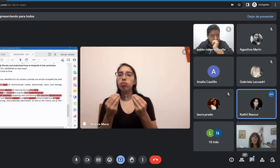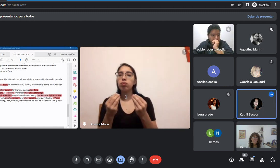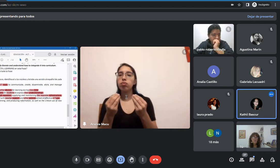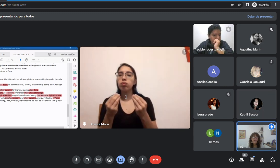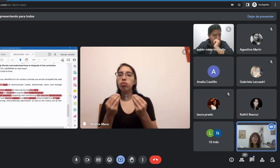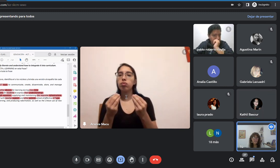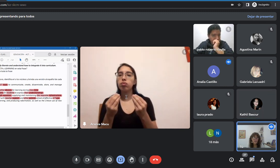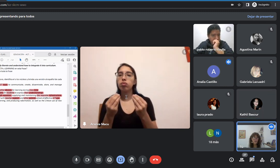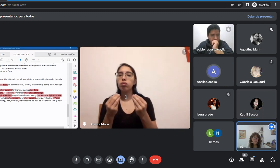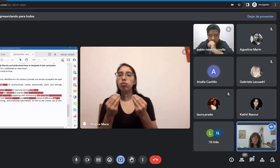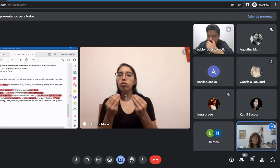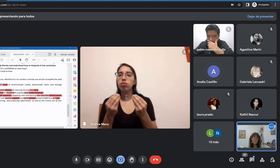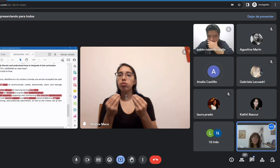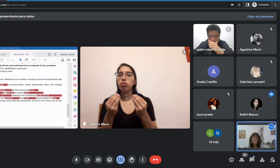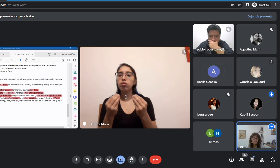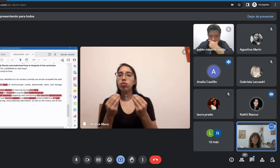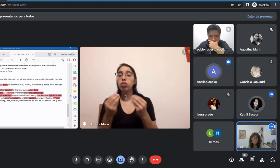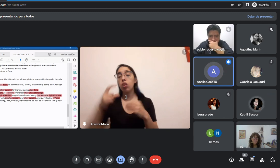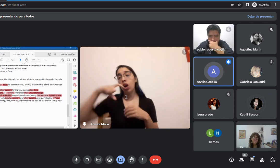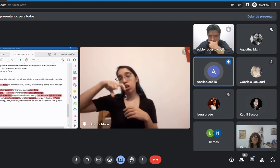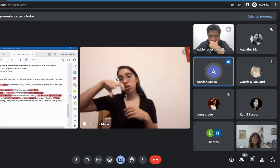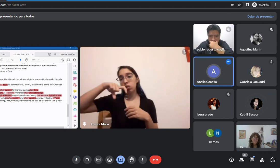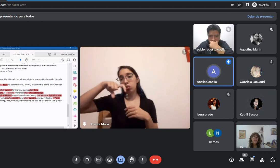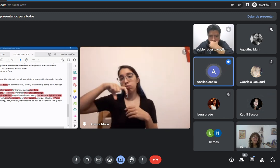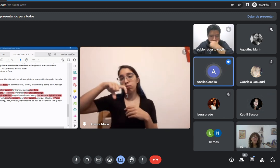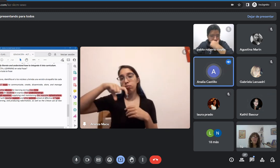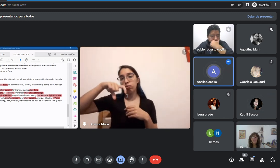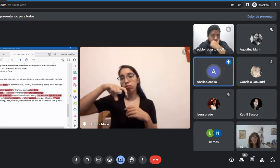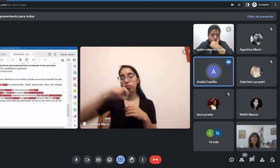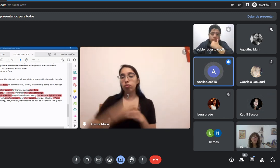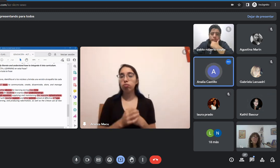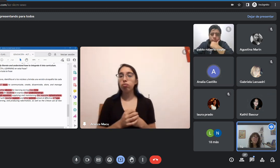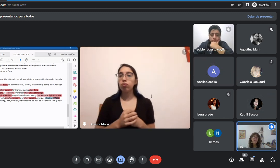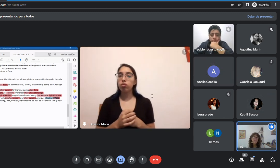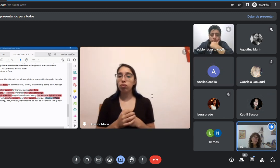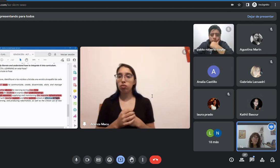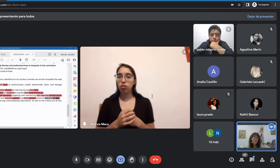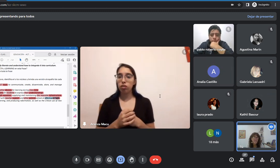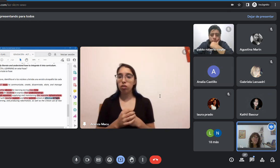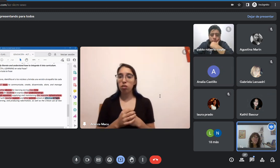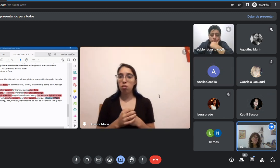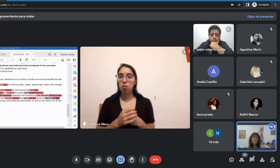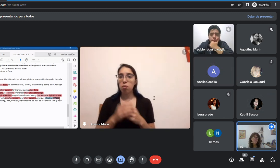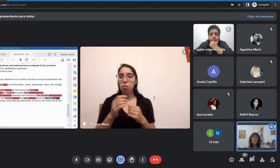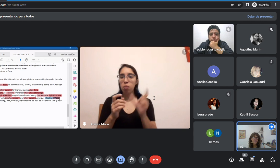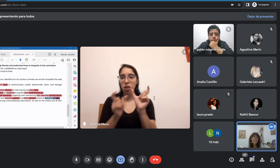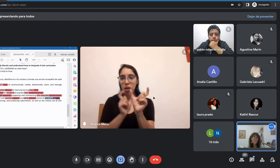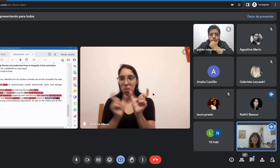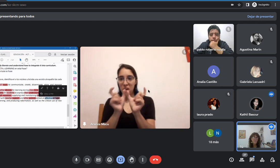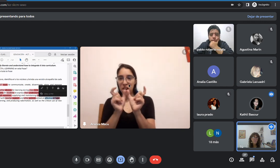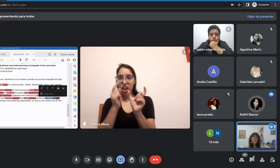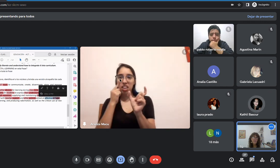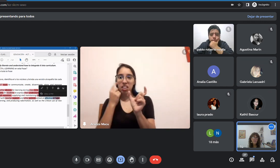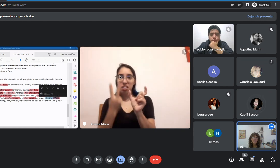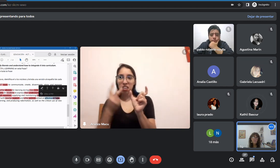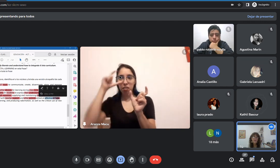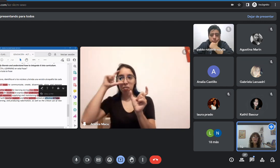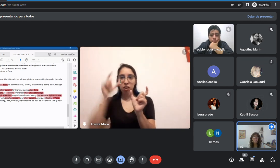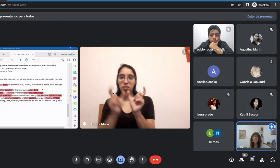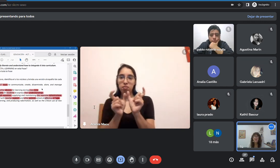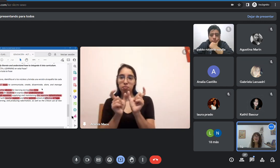un adjetivo. Es un adjetivo. Termina en IVA. Entonces también van dentro del bloque, ¿sí?